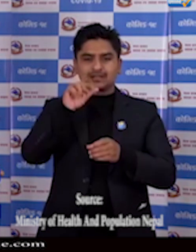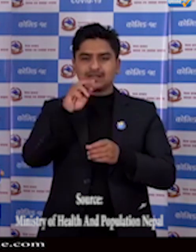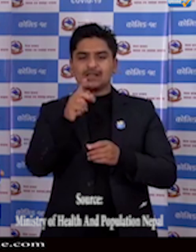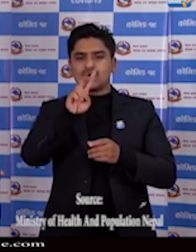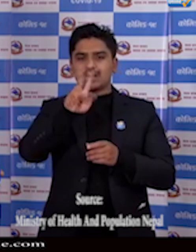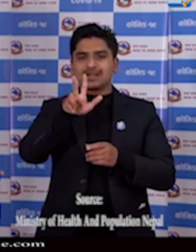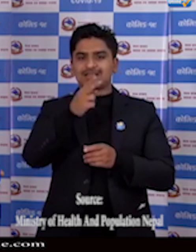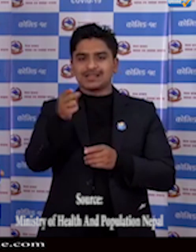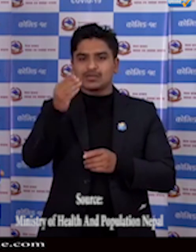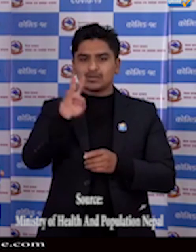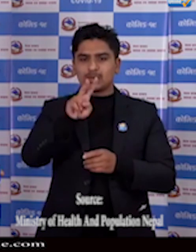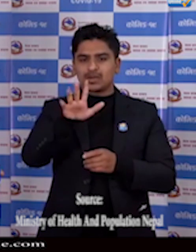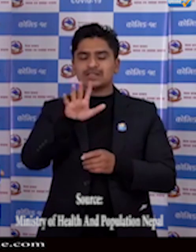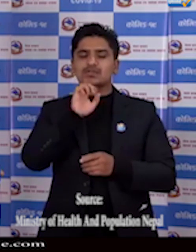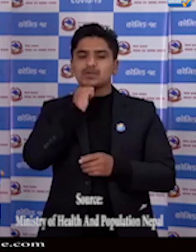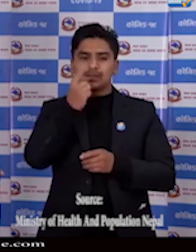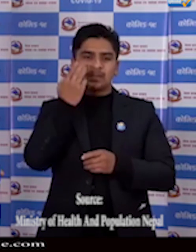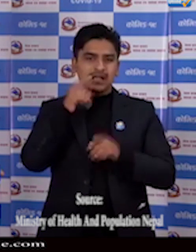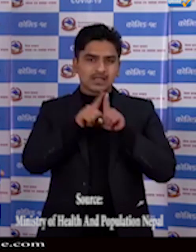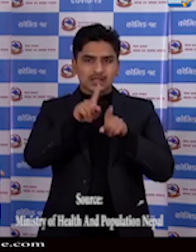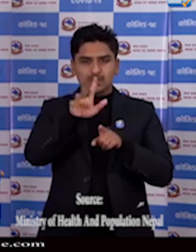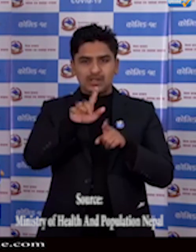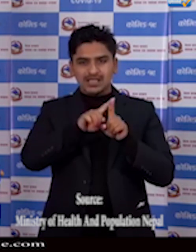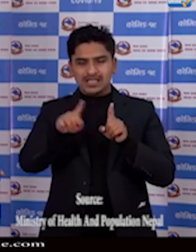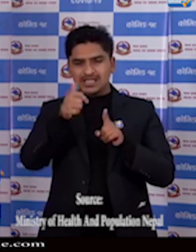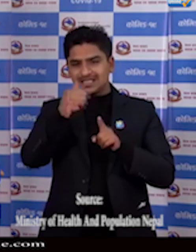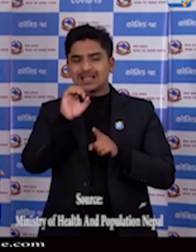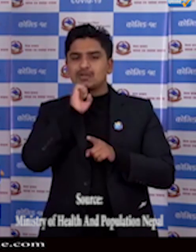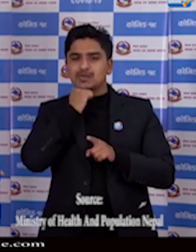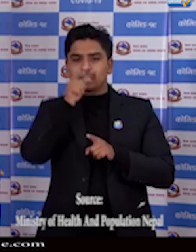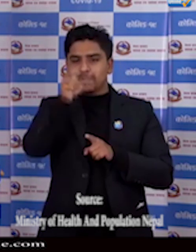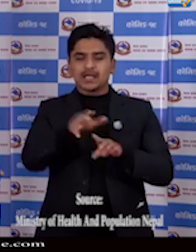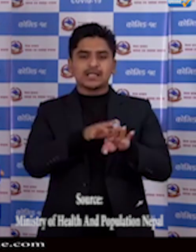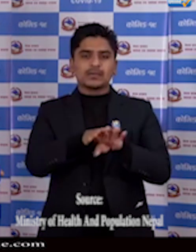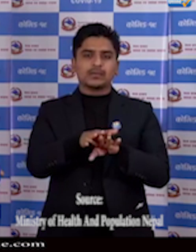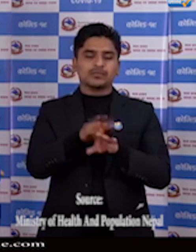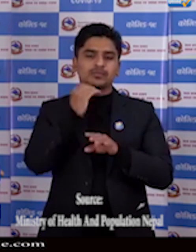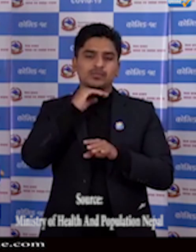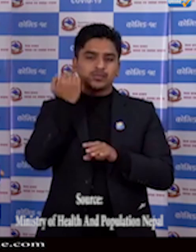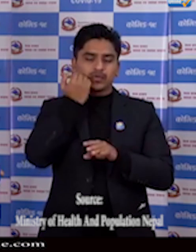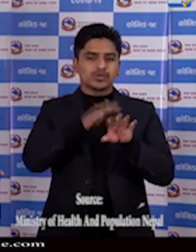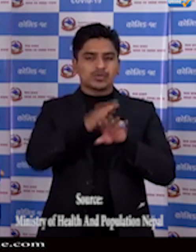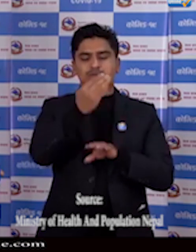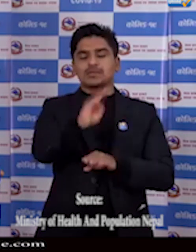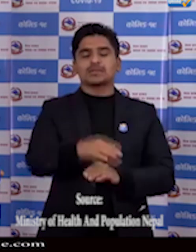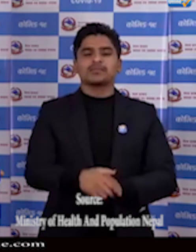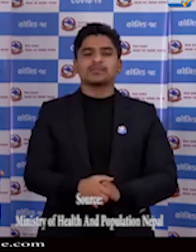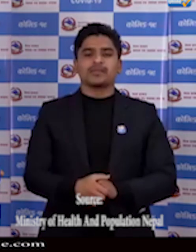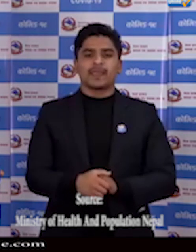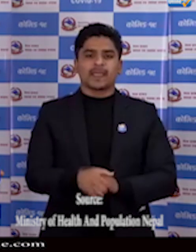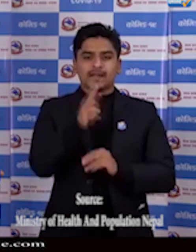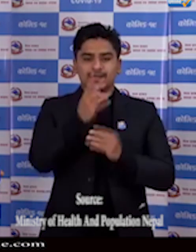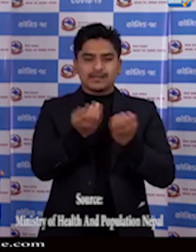हुनुहुन्छ। 25 वर्षीय 1 जना महिला सहित 15 देखि 60 वर्ष उमेरका व्यक्तिहरू पुरुषहरू हुनुहुन्छ। त्यसै